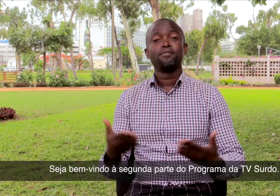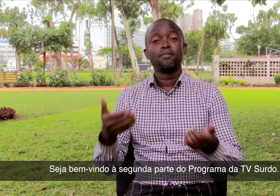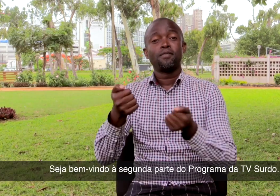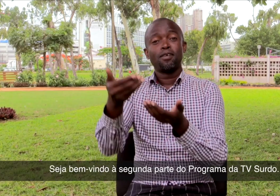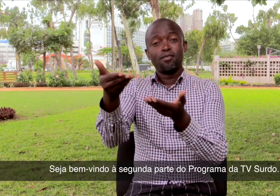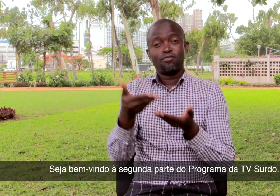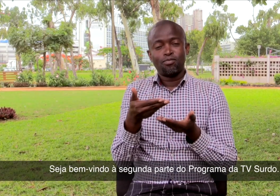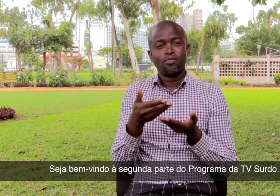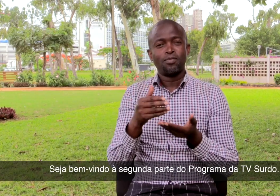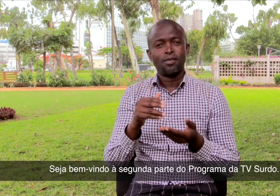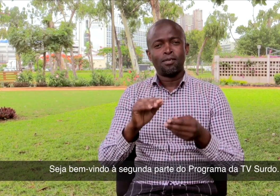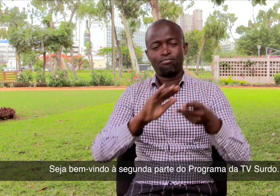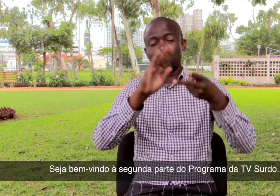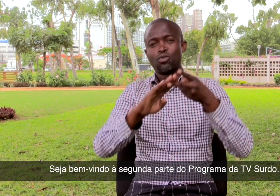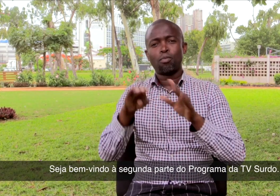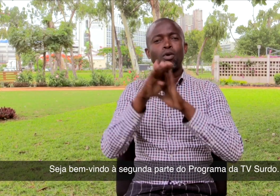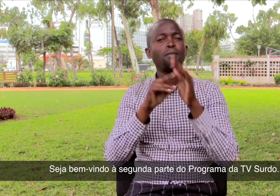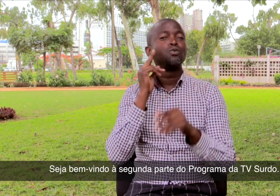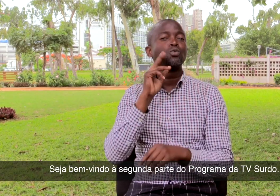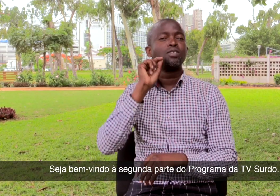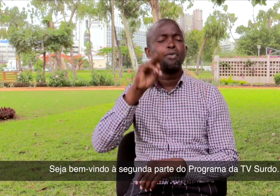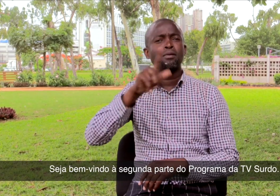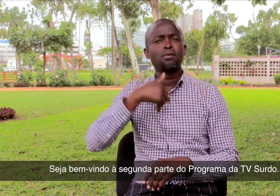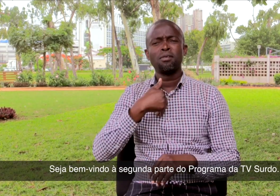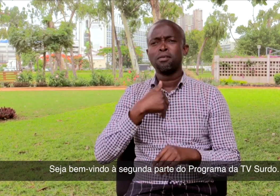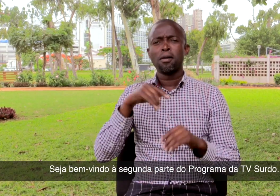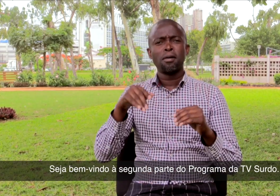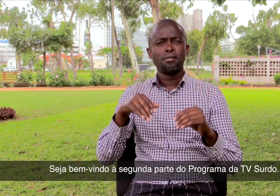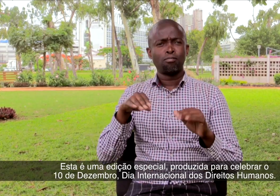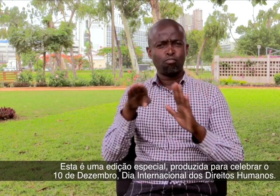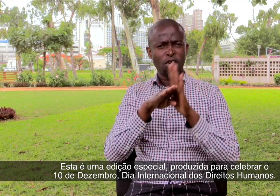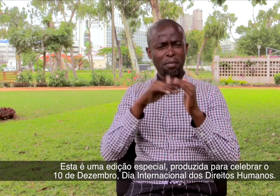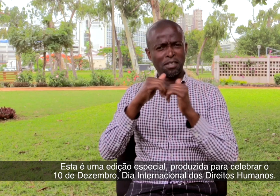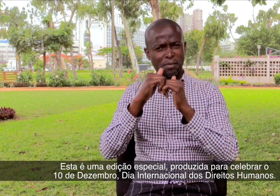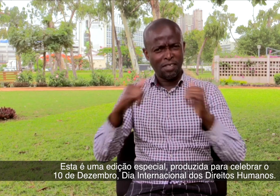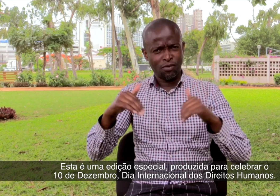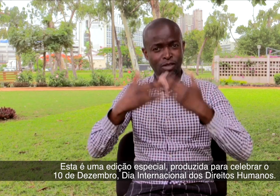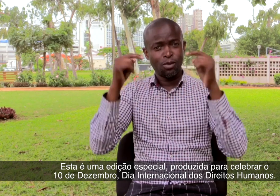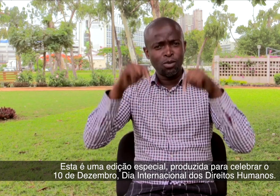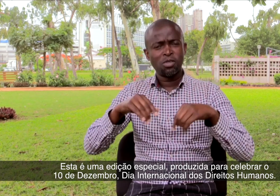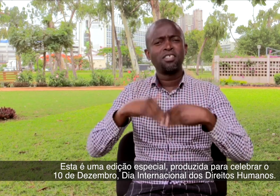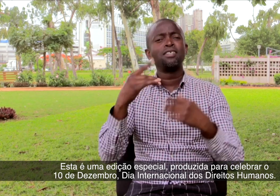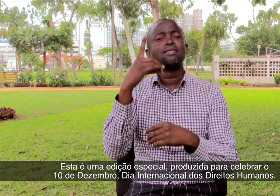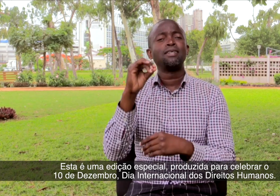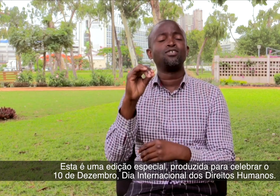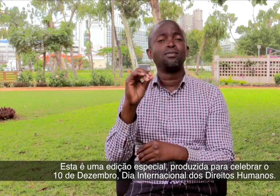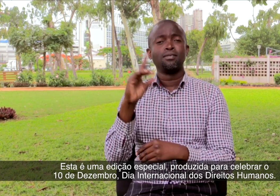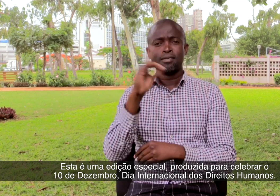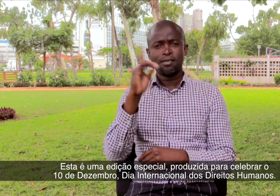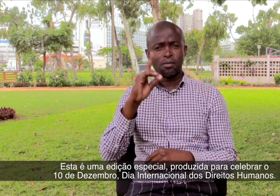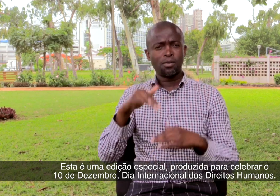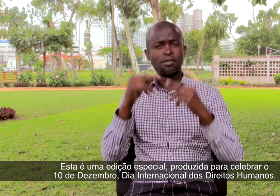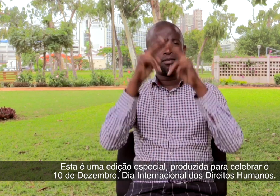Sejam bem-vindos ao segundo bloco do programa da TV Surdo. É um programa específico. Está